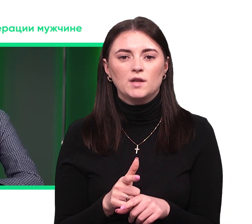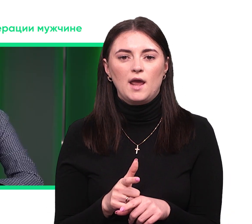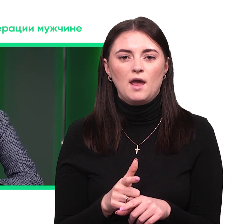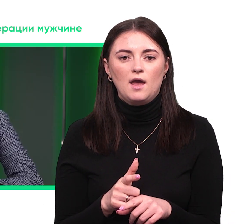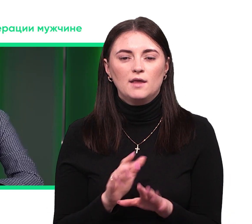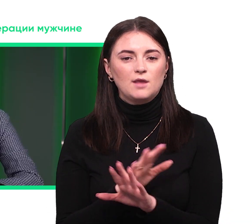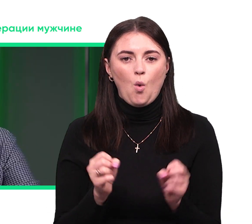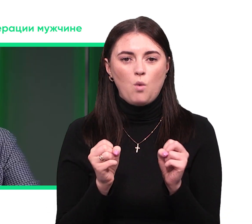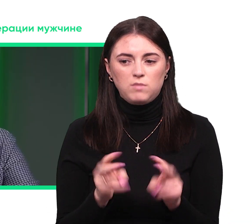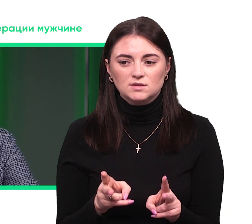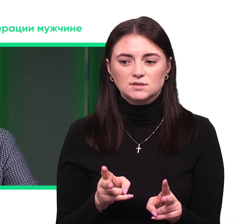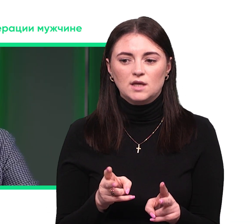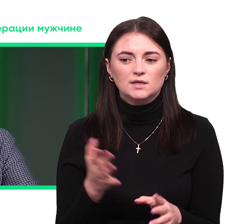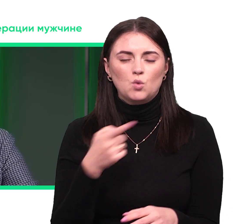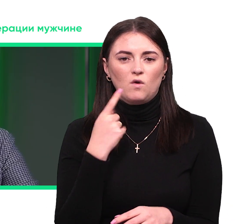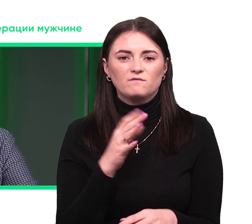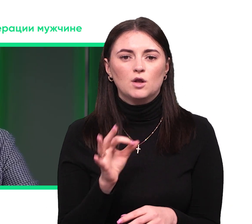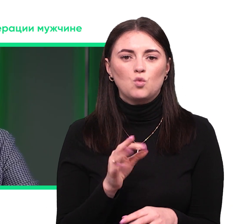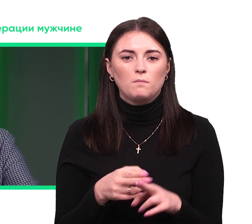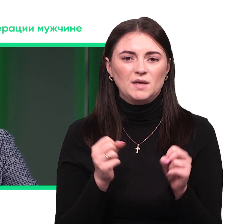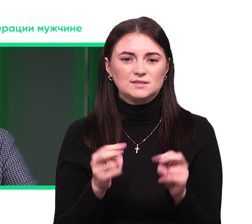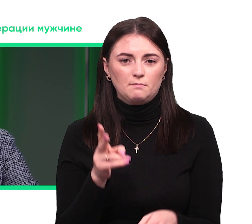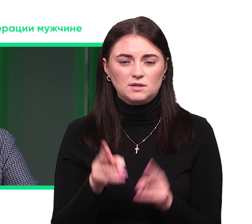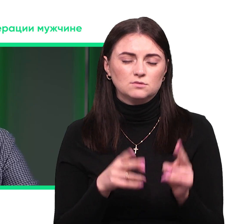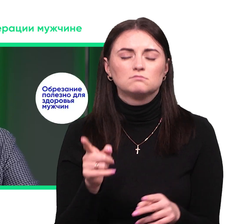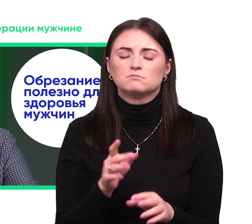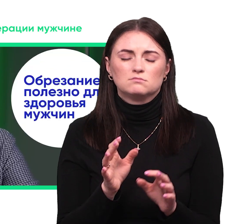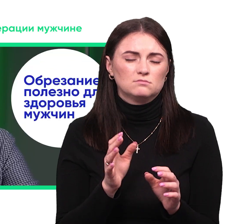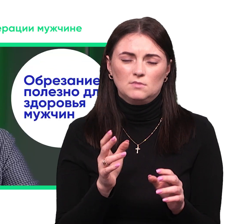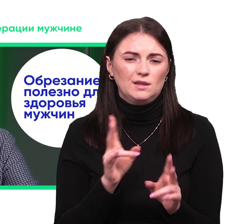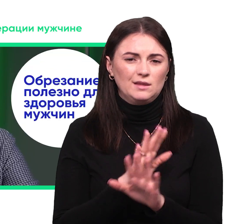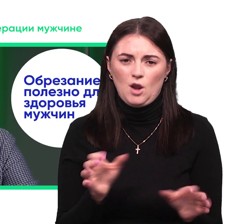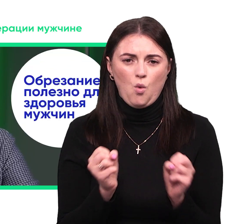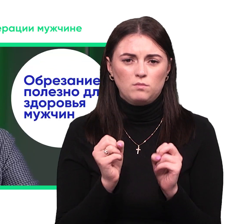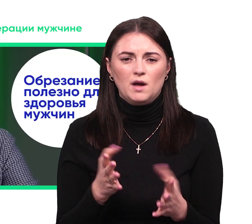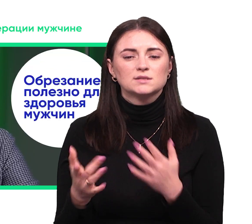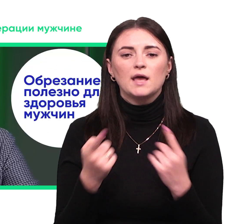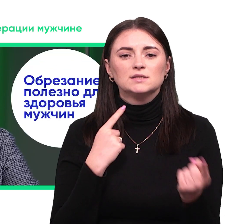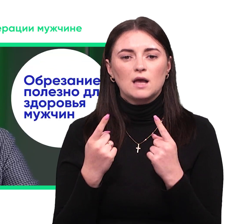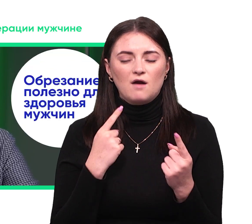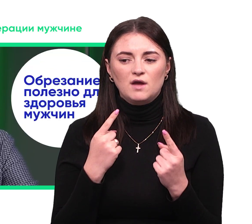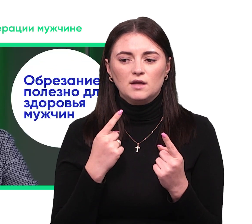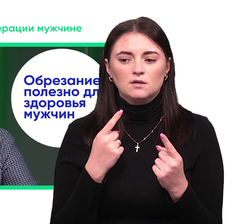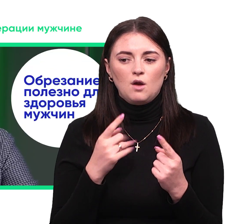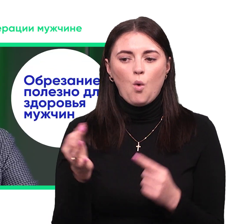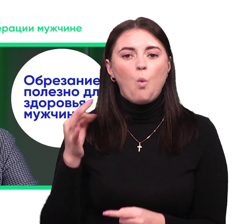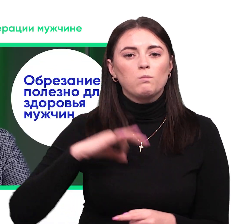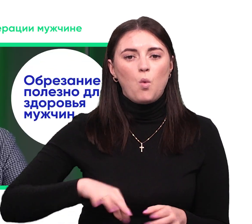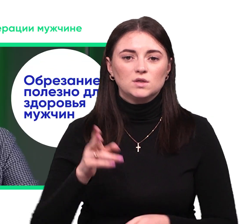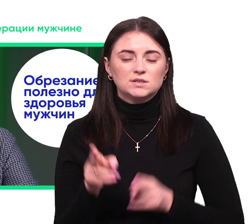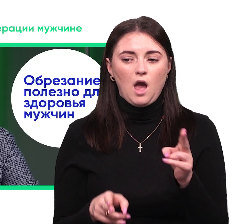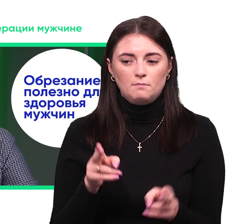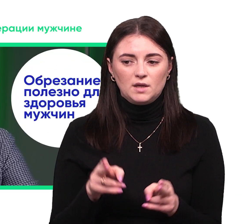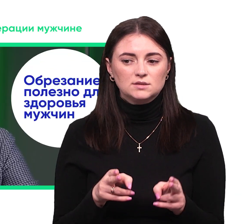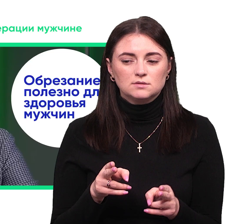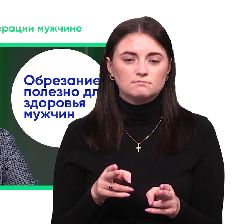Если говорить о безопасности операции, она безопасна. Если говорить о пользе операции,